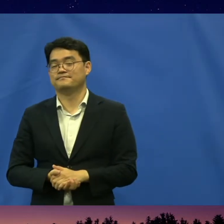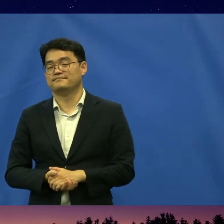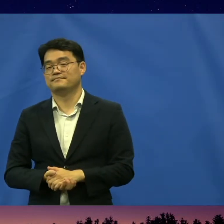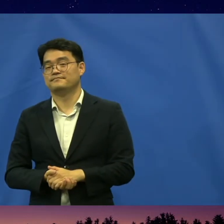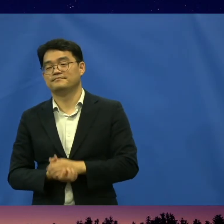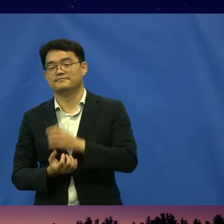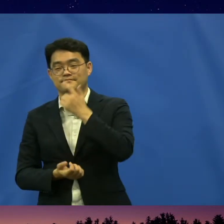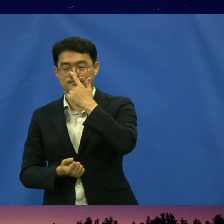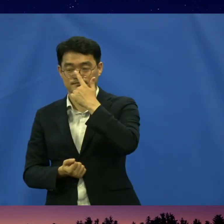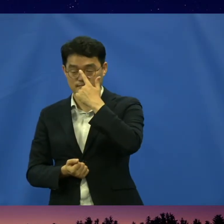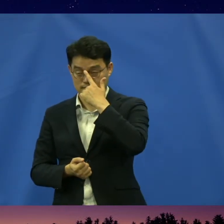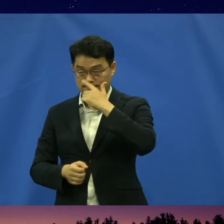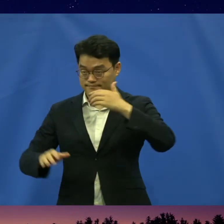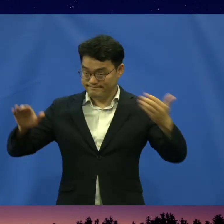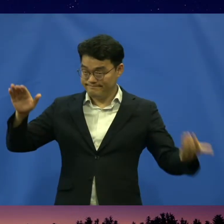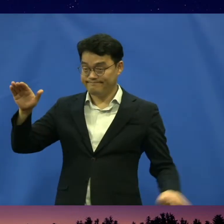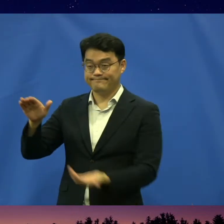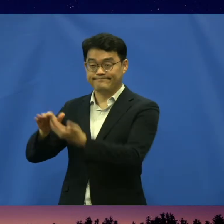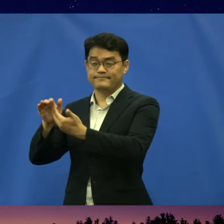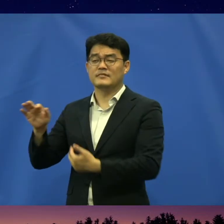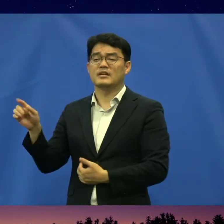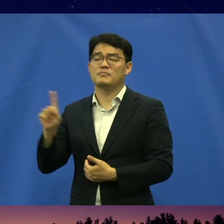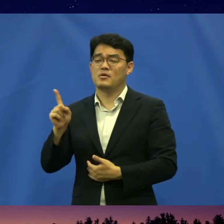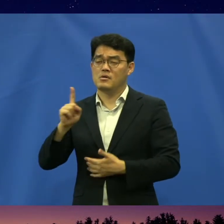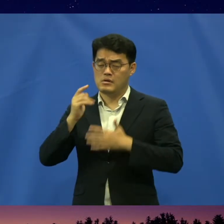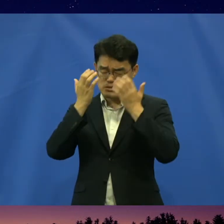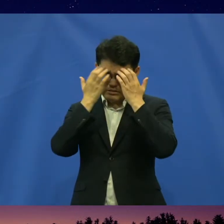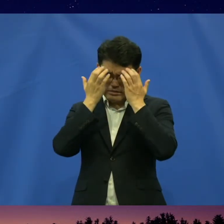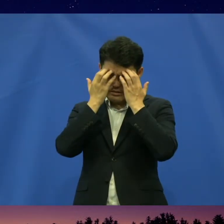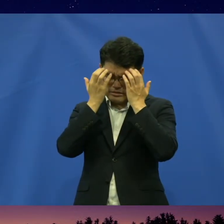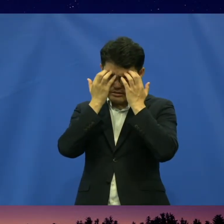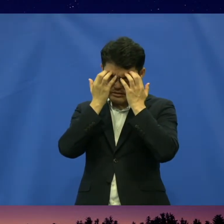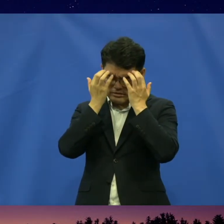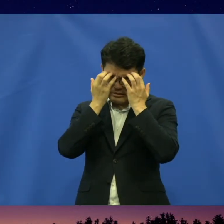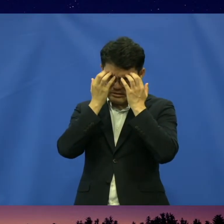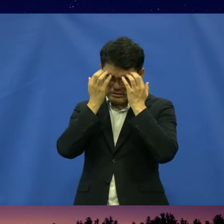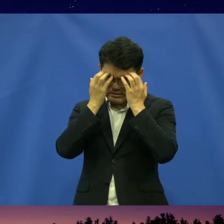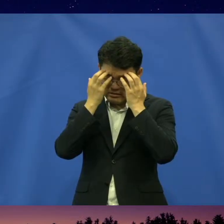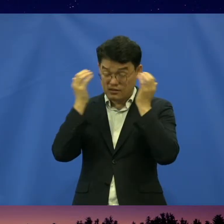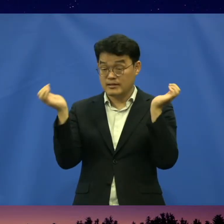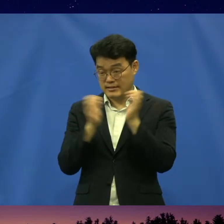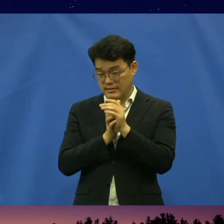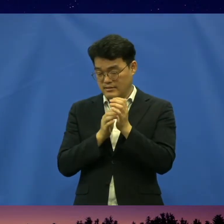이 끝은 고통의 과정을 그친 사람에게는 보상의 시간이 돼요.